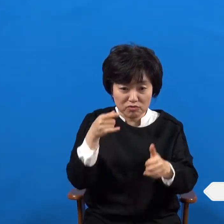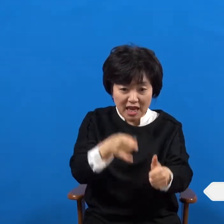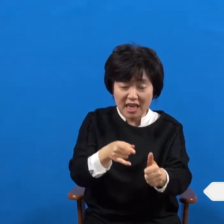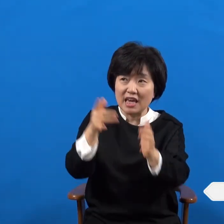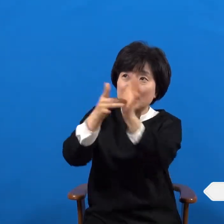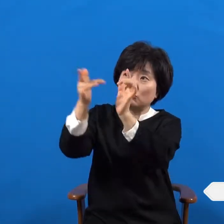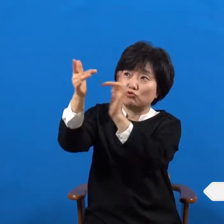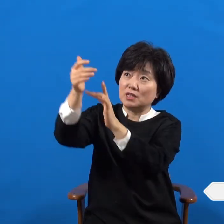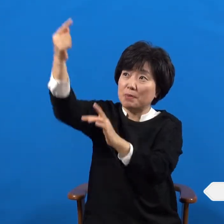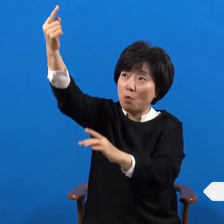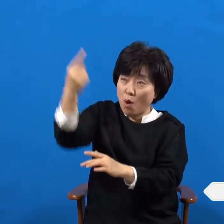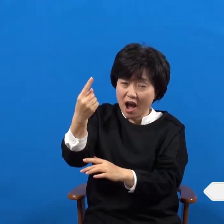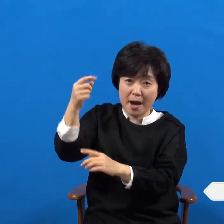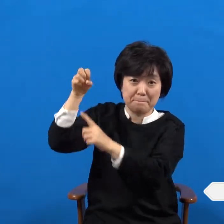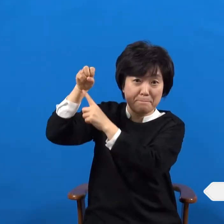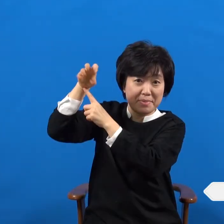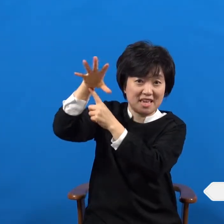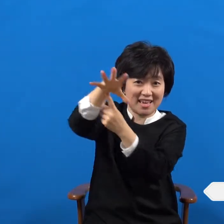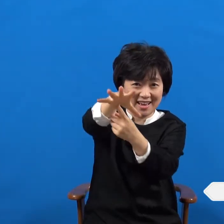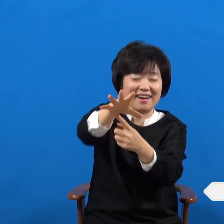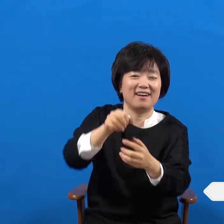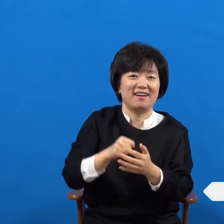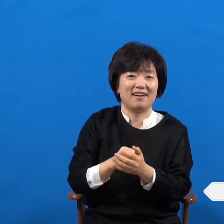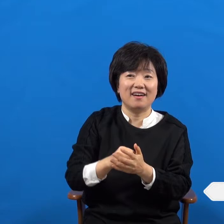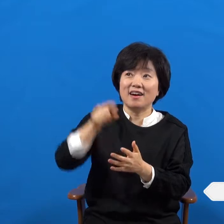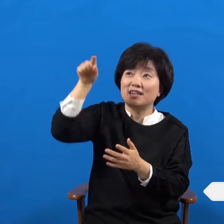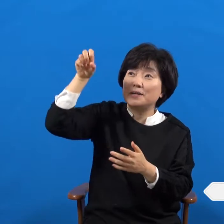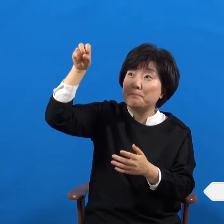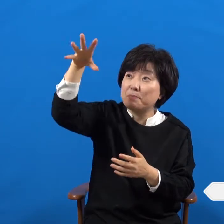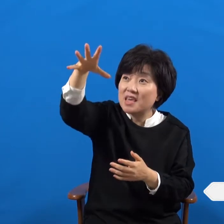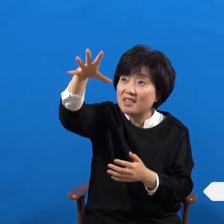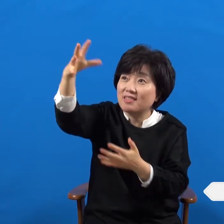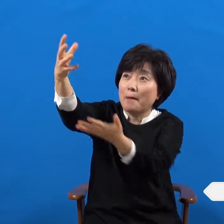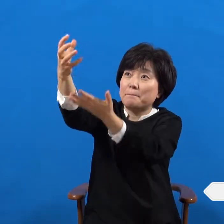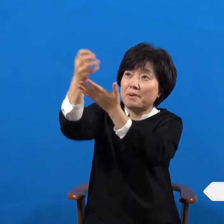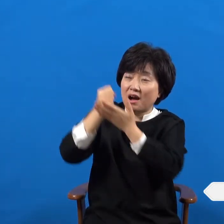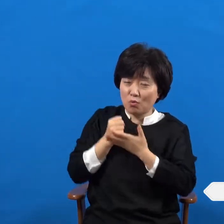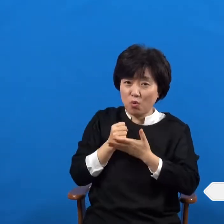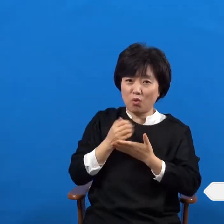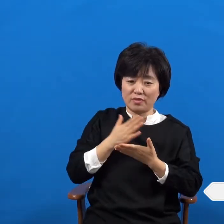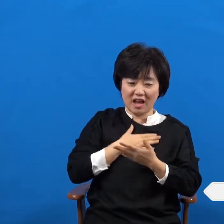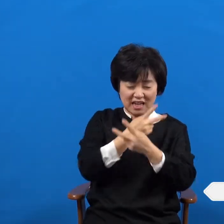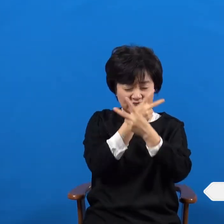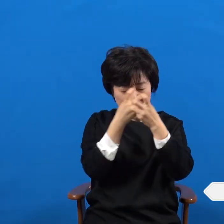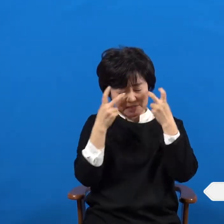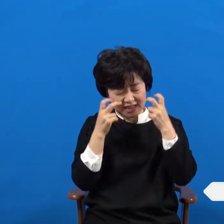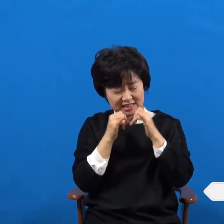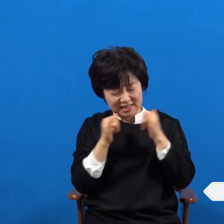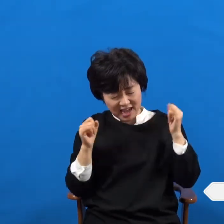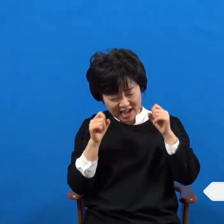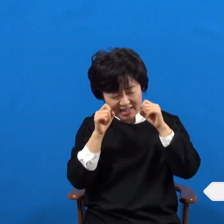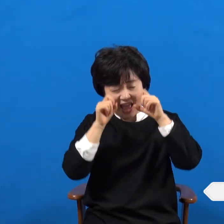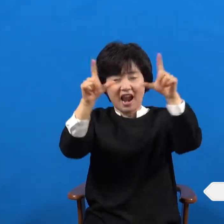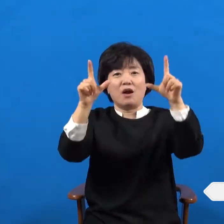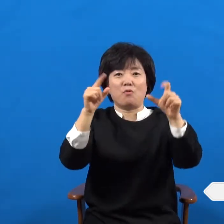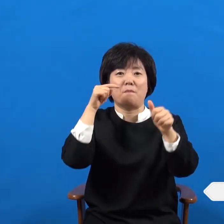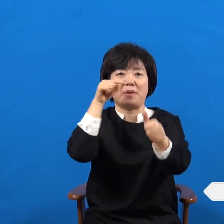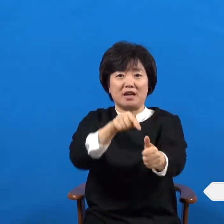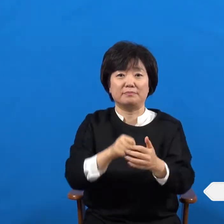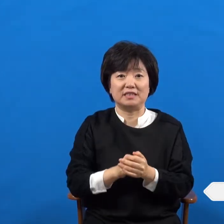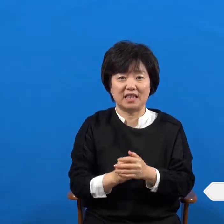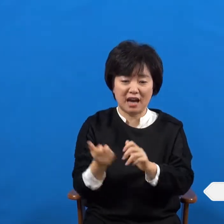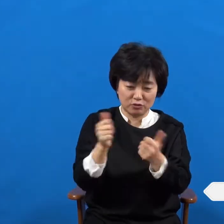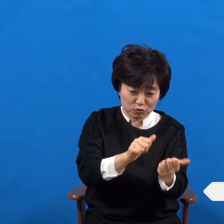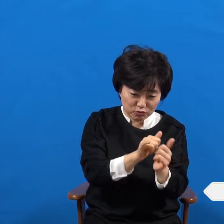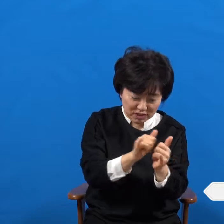빛을 비추셨다고 말씀합니다. 그러므로 그 빛을 받고 잠자는 자여 깨라고 이야기합니다. 죽은